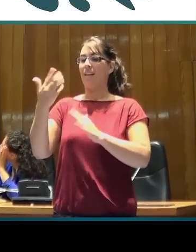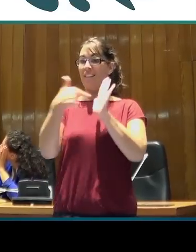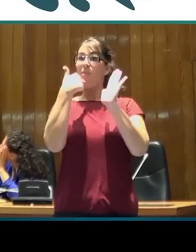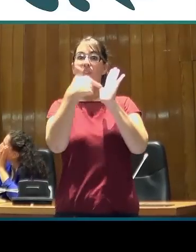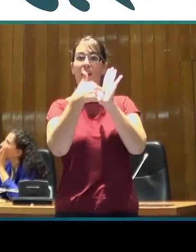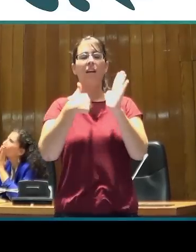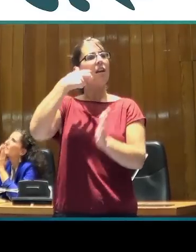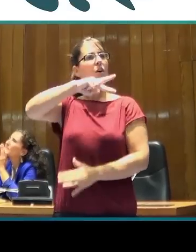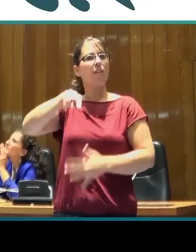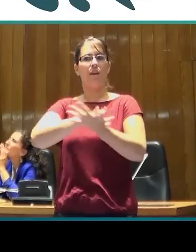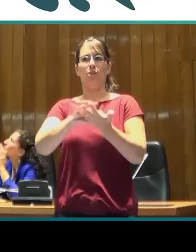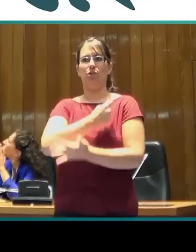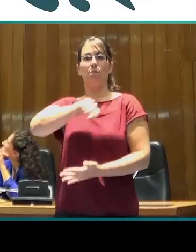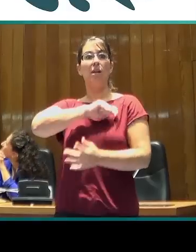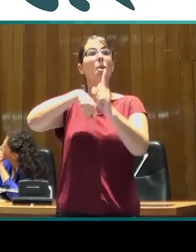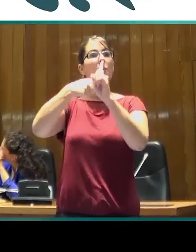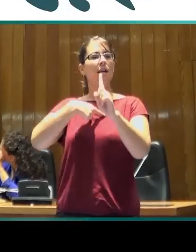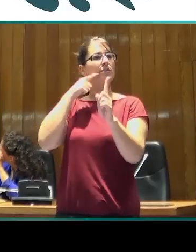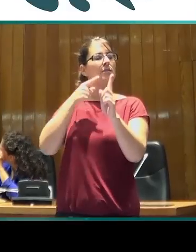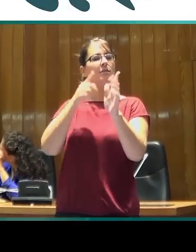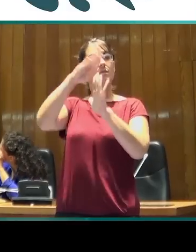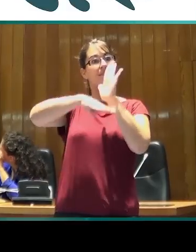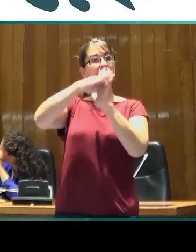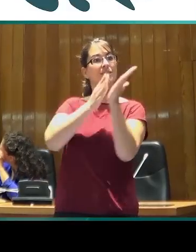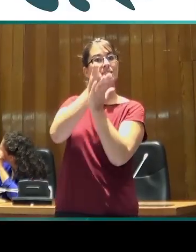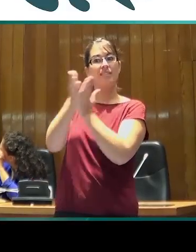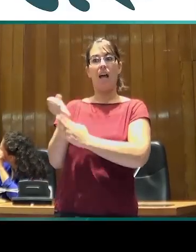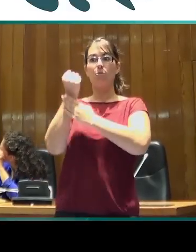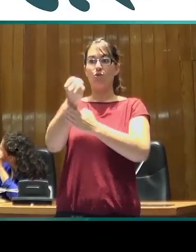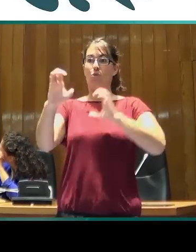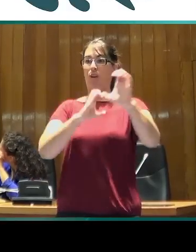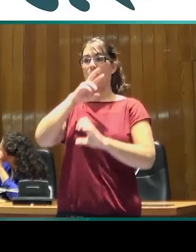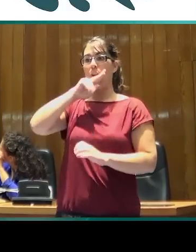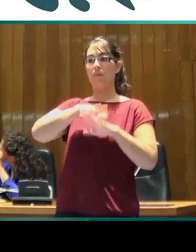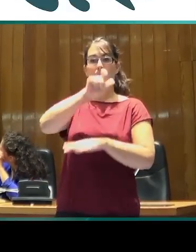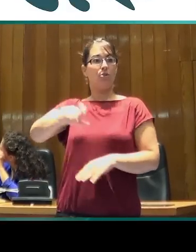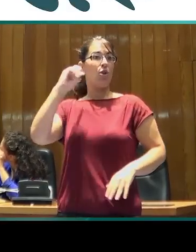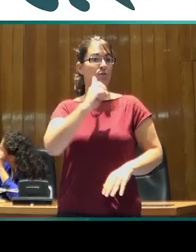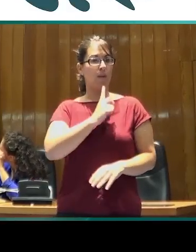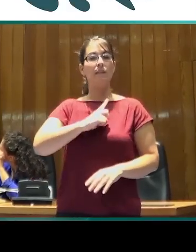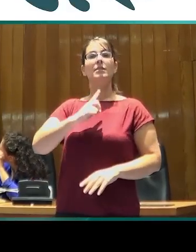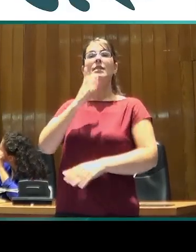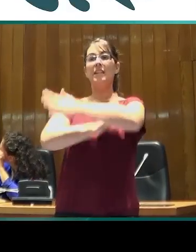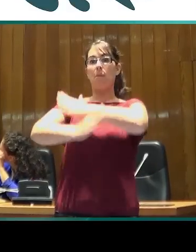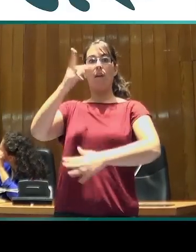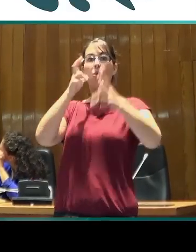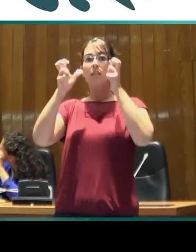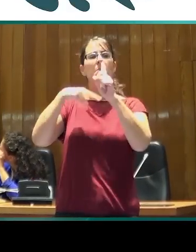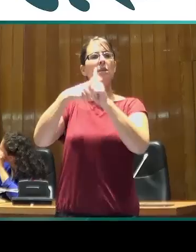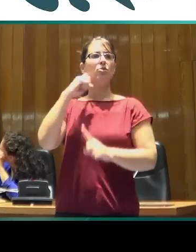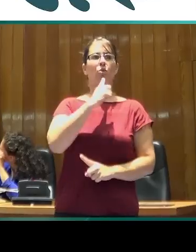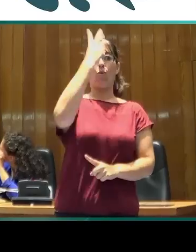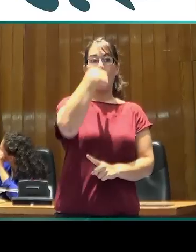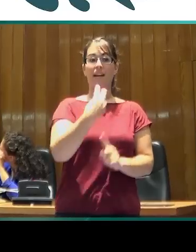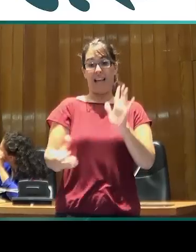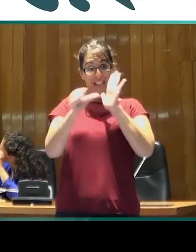española y se regulan los medios de apoyo a la comunicación oral de las personas sordas, con discapacidad auditiva y sordociegas, que recogen